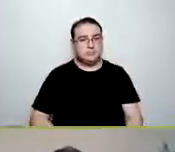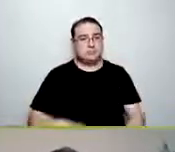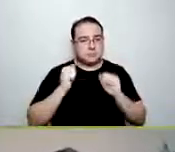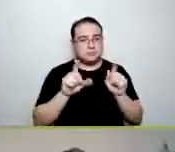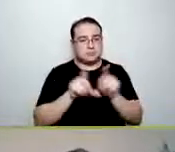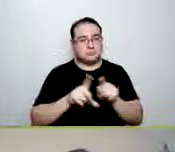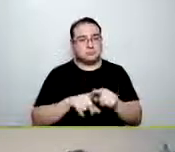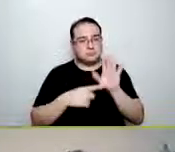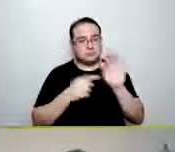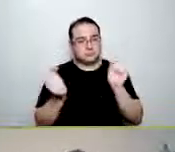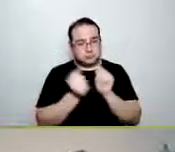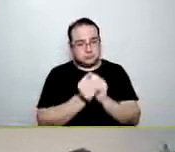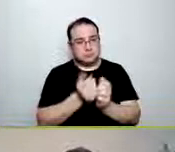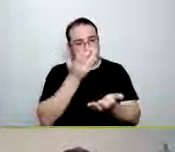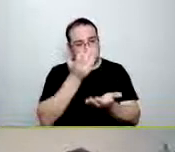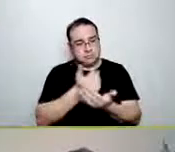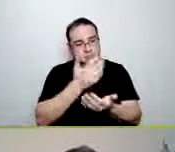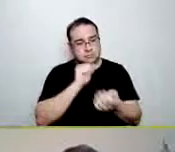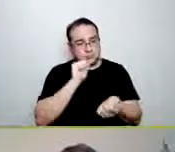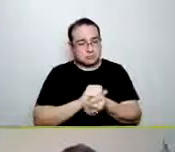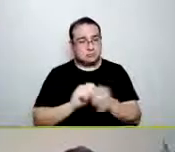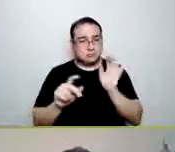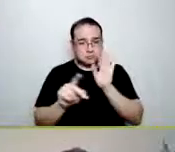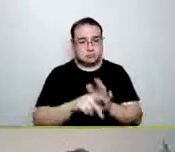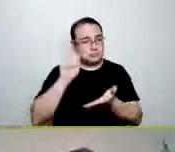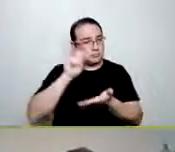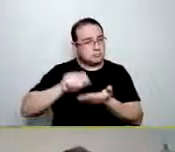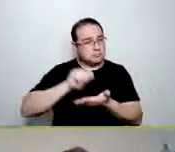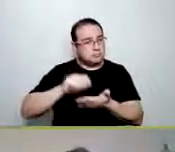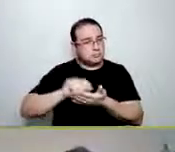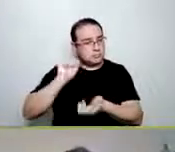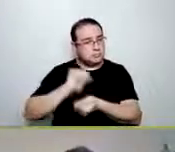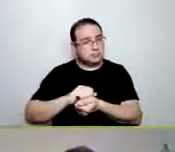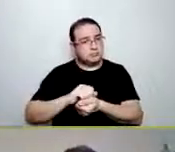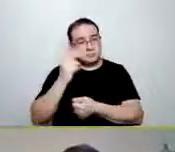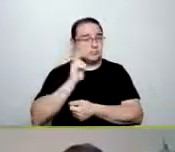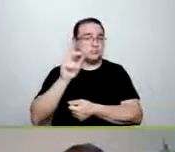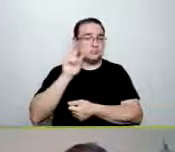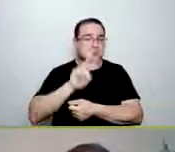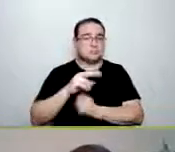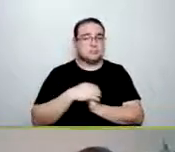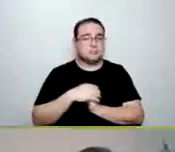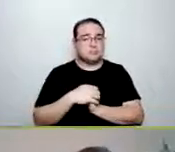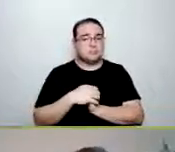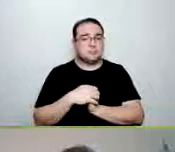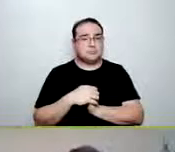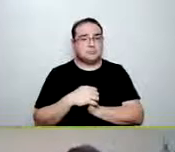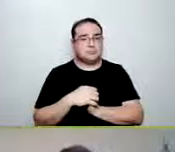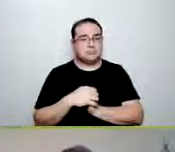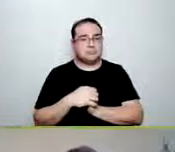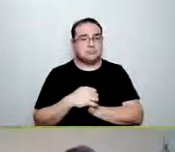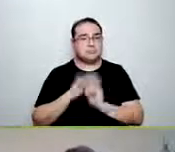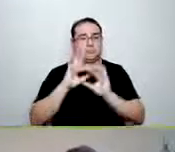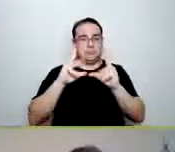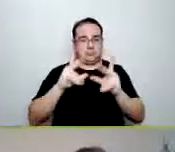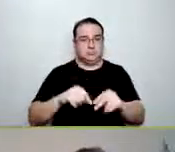até oferecer gravações já com áudio, já com anotação, assim que você consegue ver as